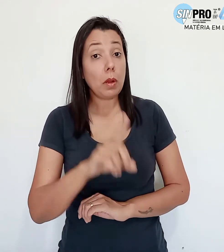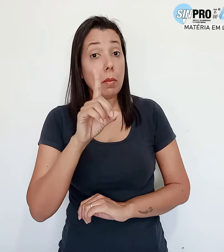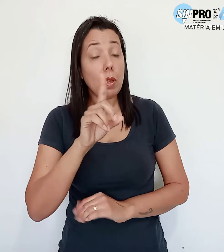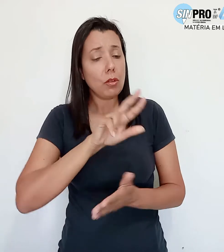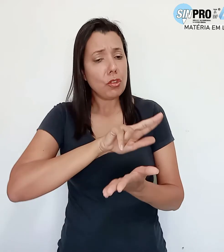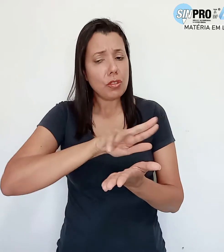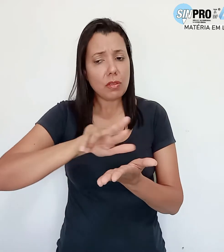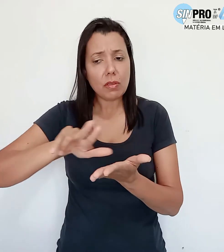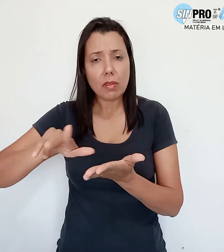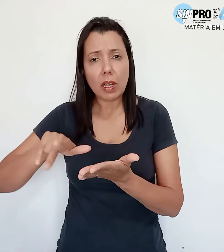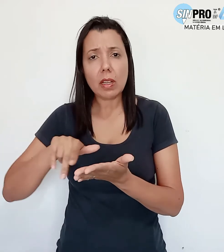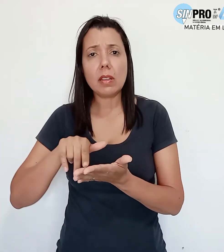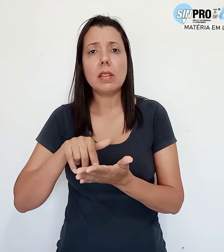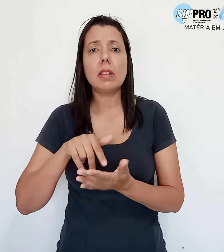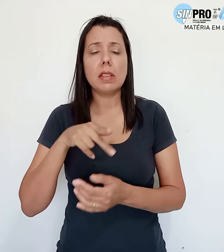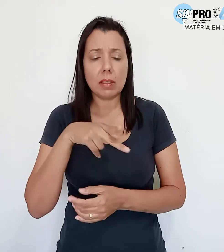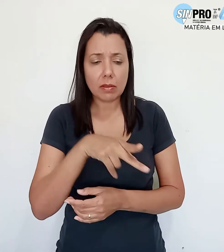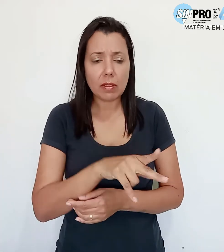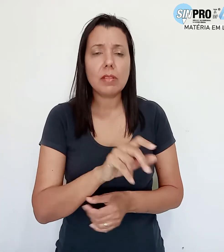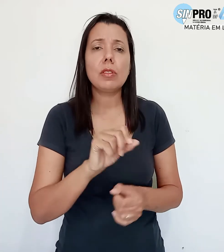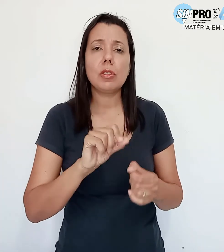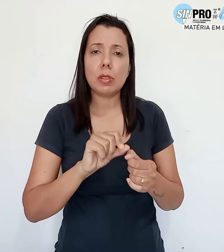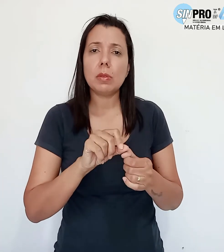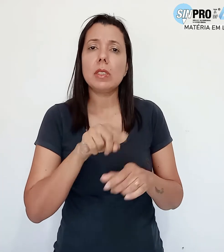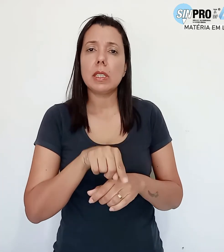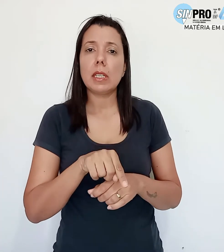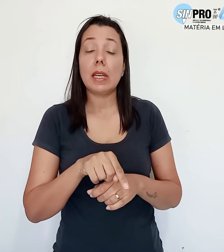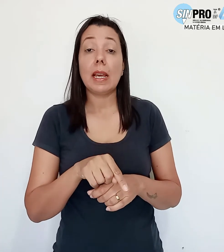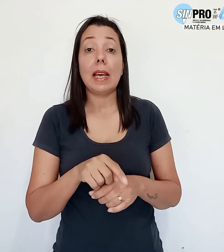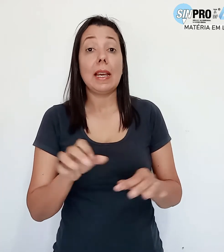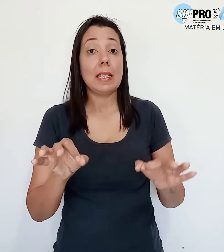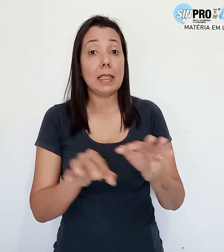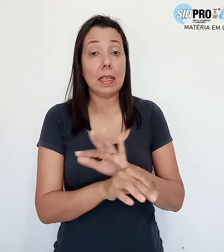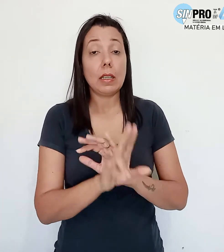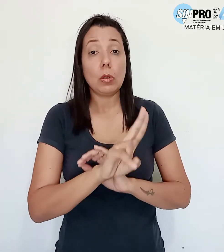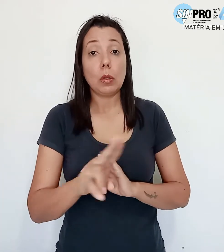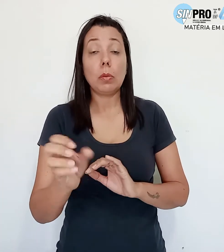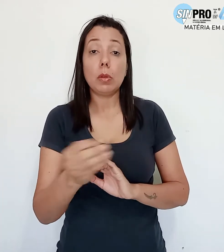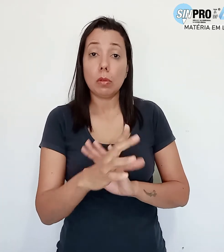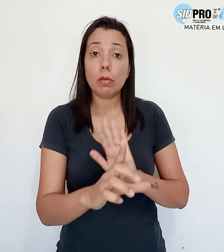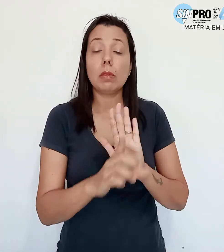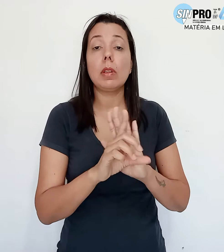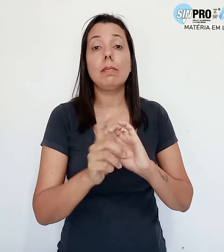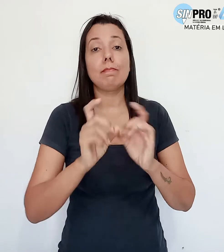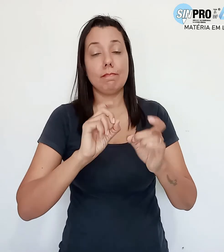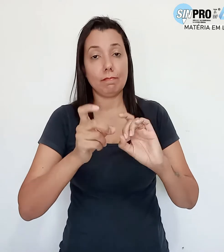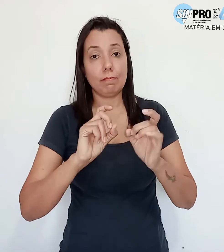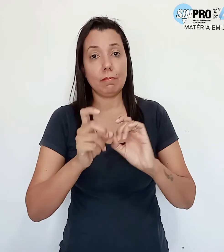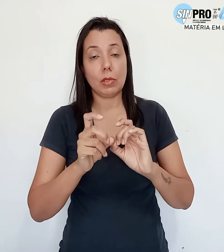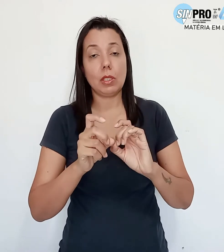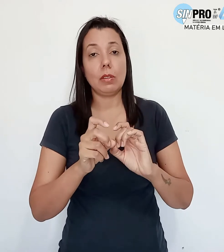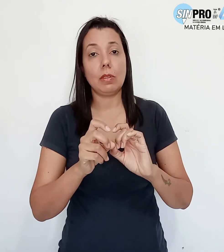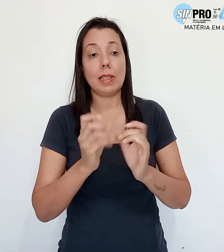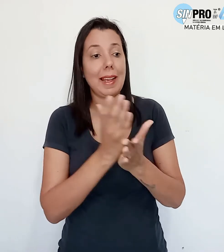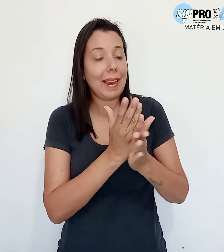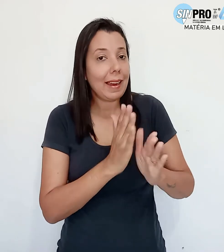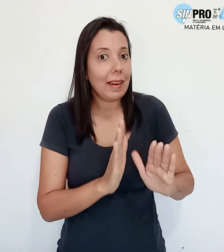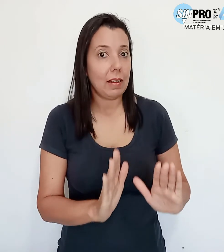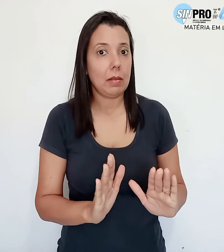dos vários atos que realizaremos até que essa aberração chamada de reforma administrativa seja derrubada.